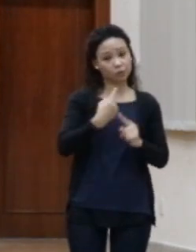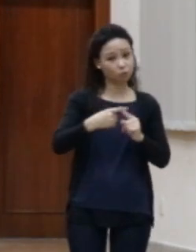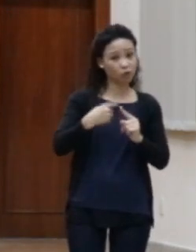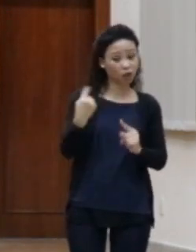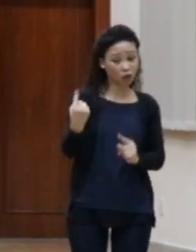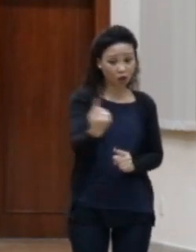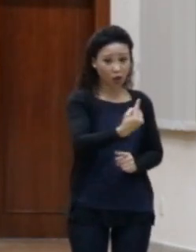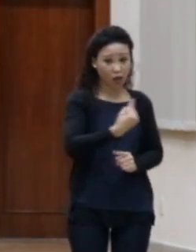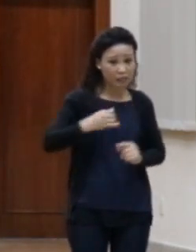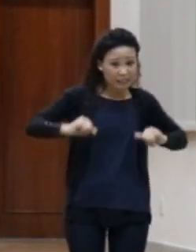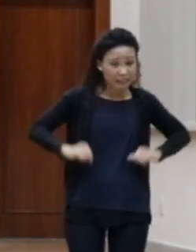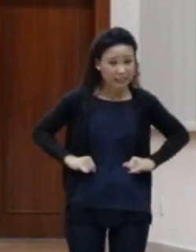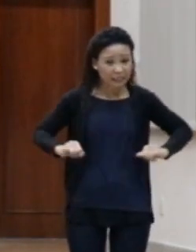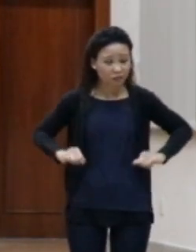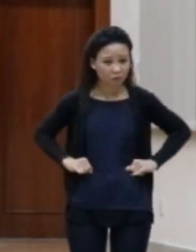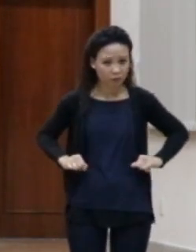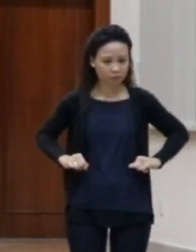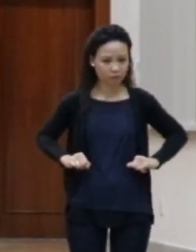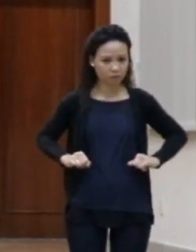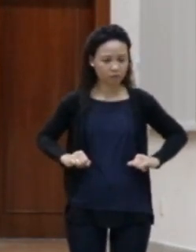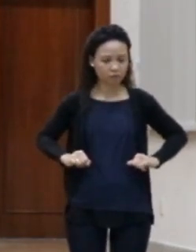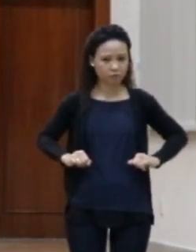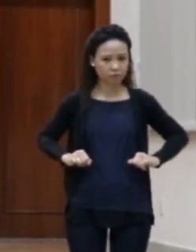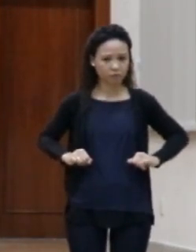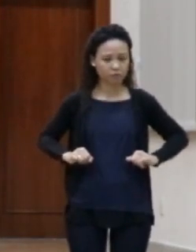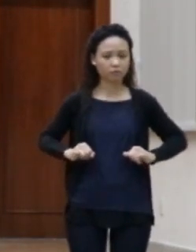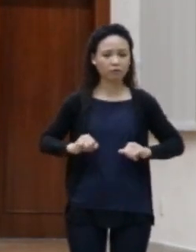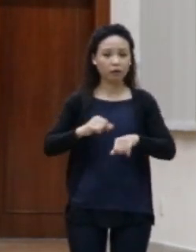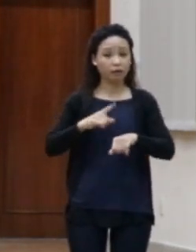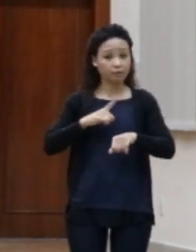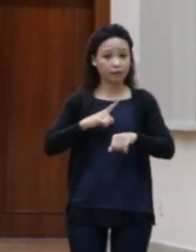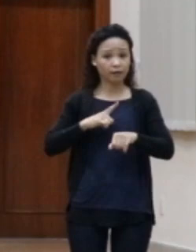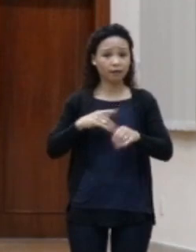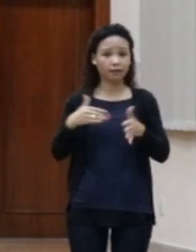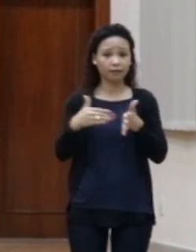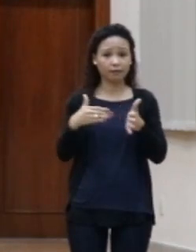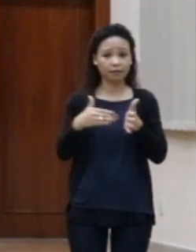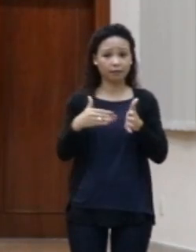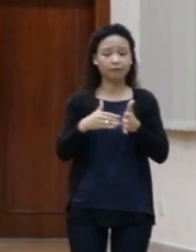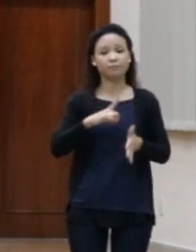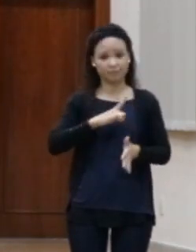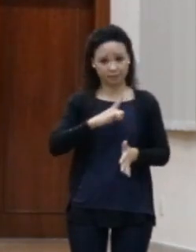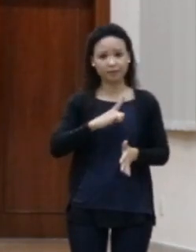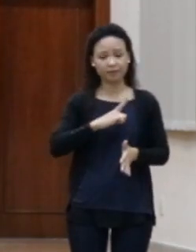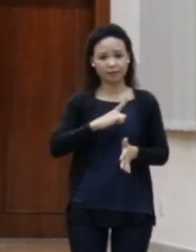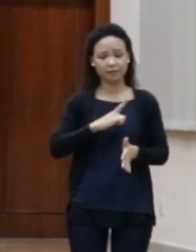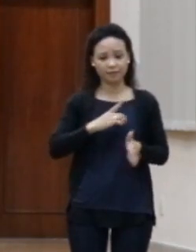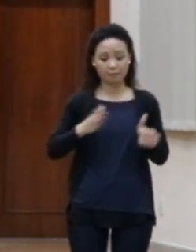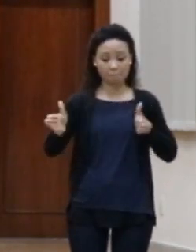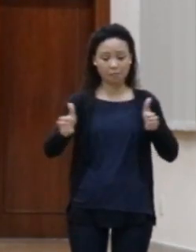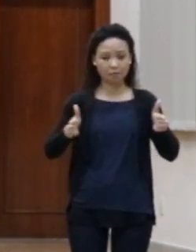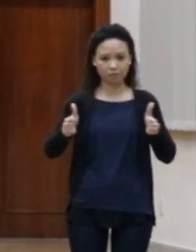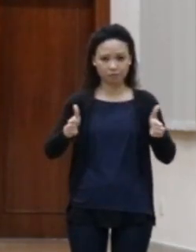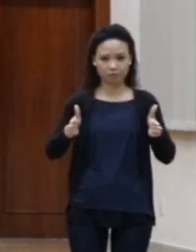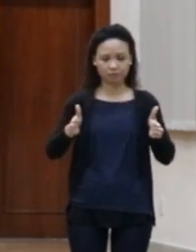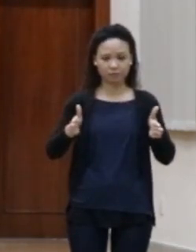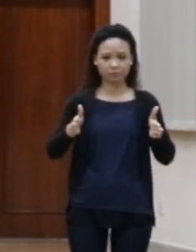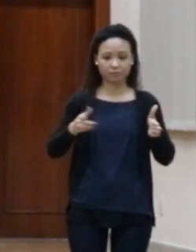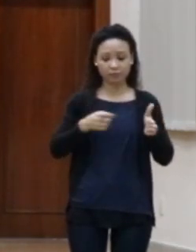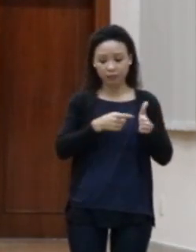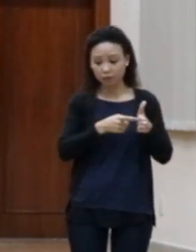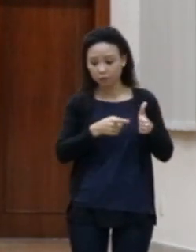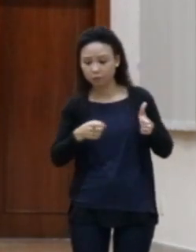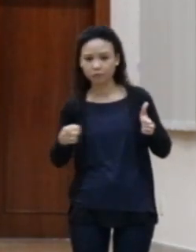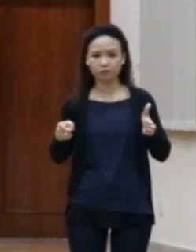sofrimentos, leves e momentâneos, estão produzindo para nós uma glória eterna que